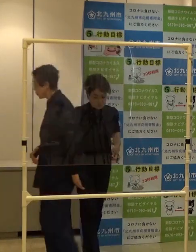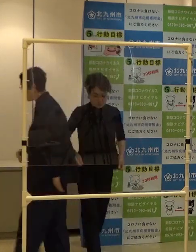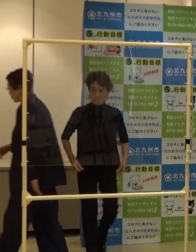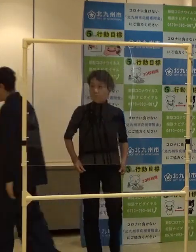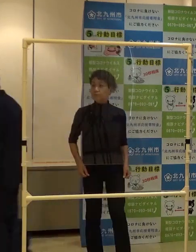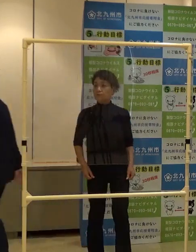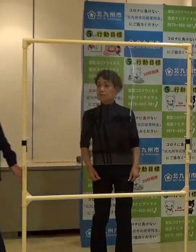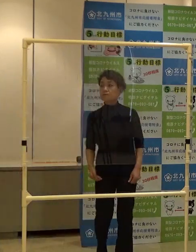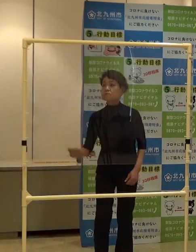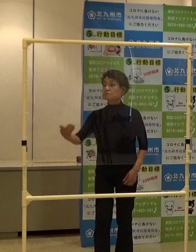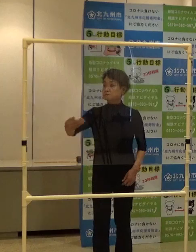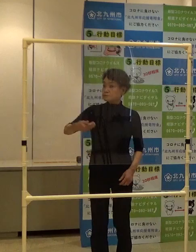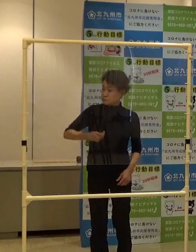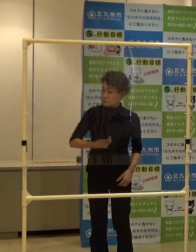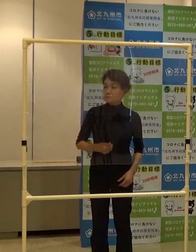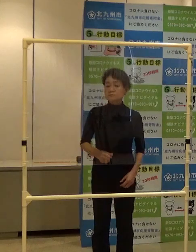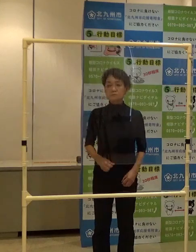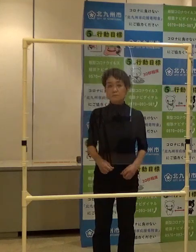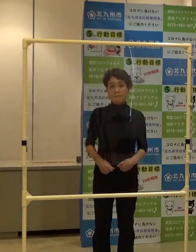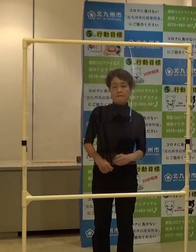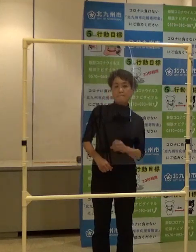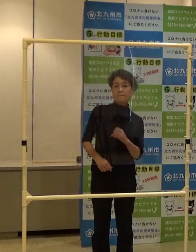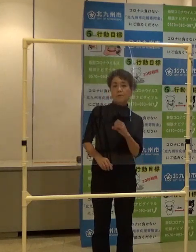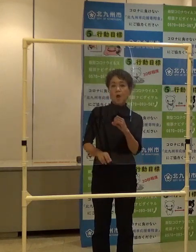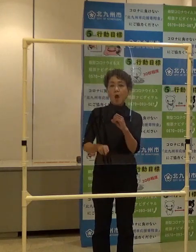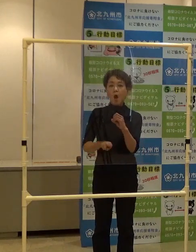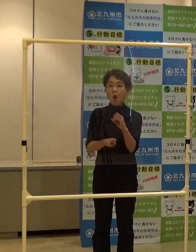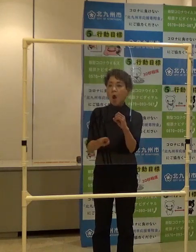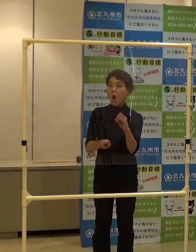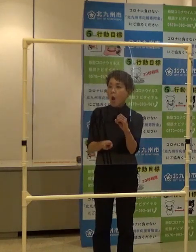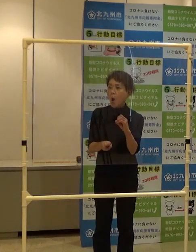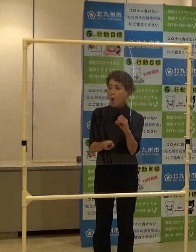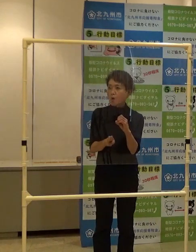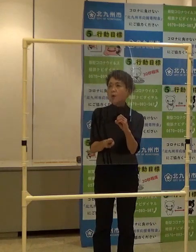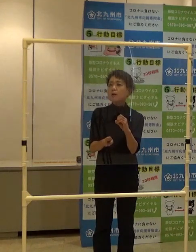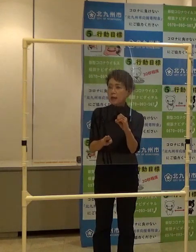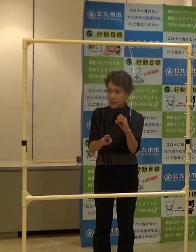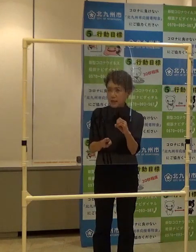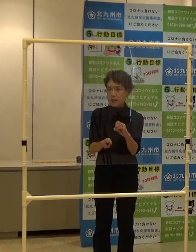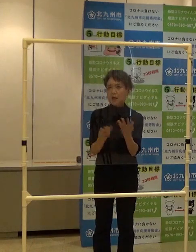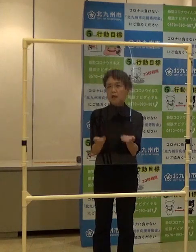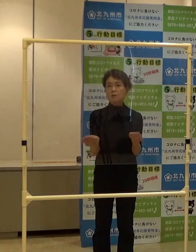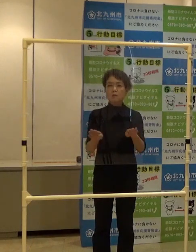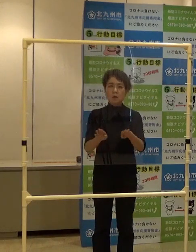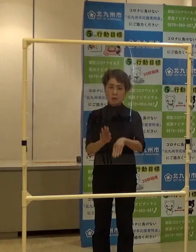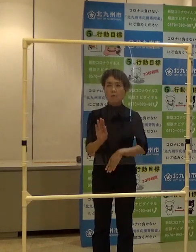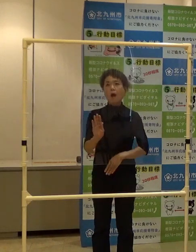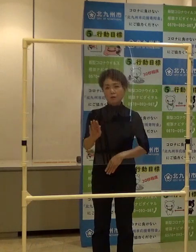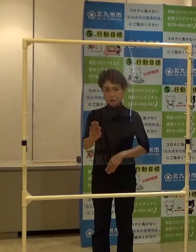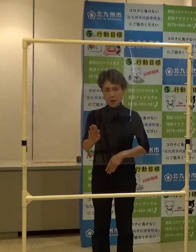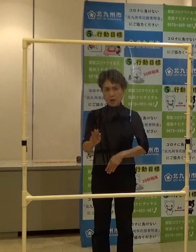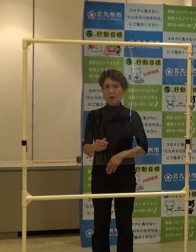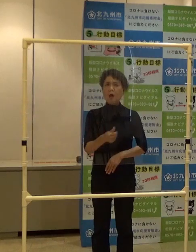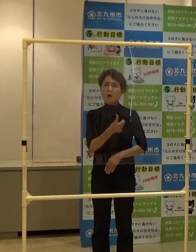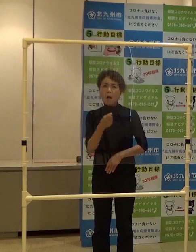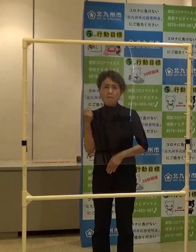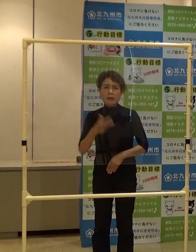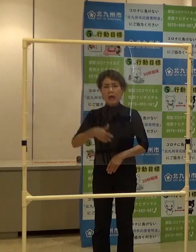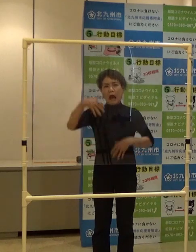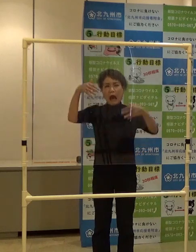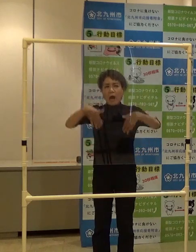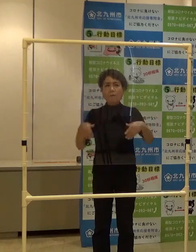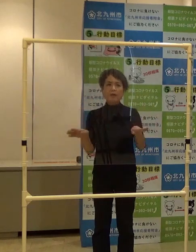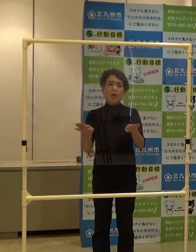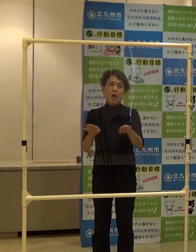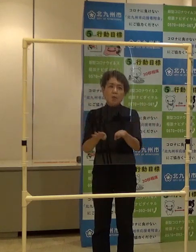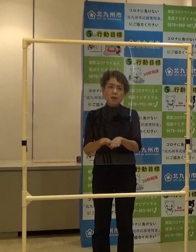コロナで、休校も多分被災地あったと思うんですけど、そういう中でこういう雨があってまた休校になっているという そういう中で、